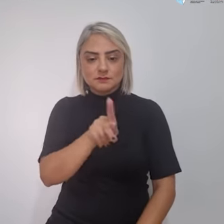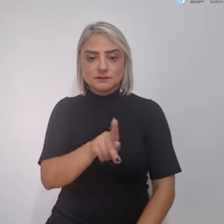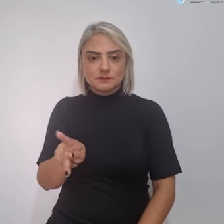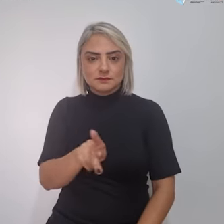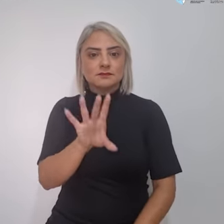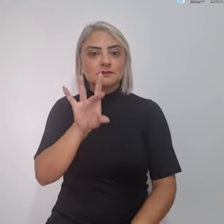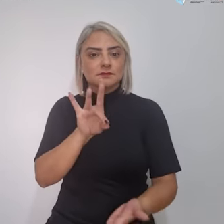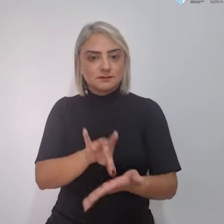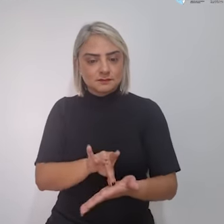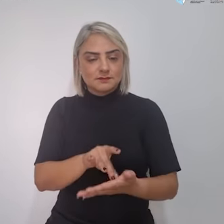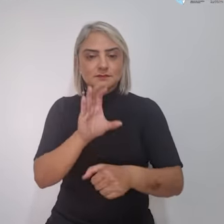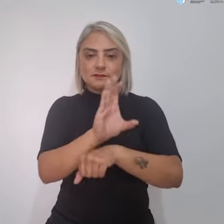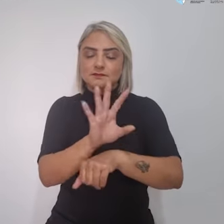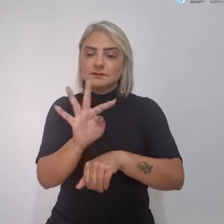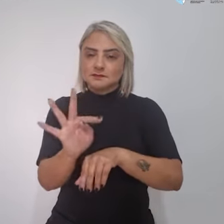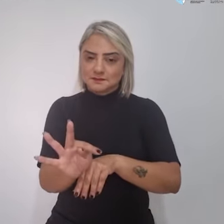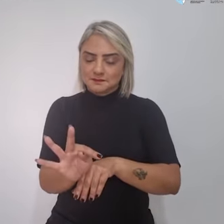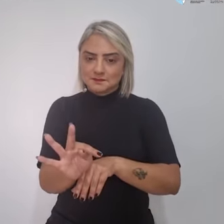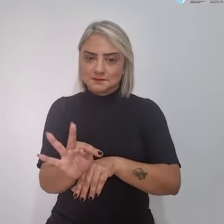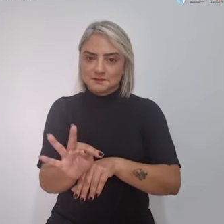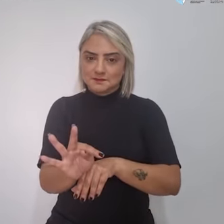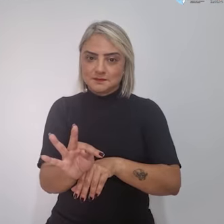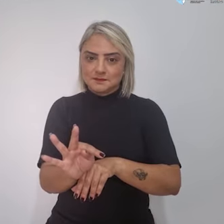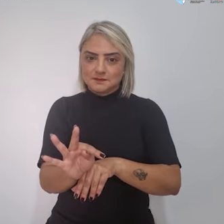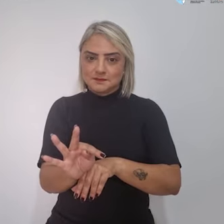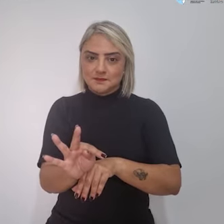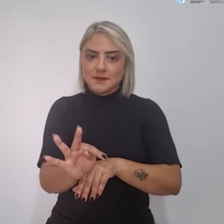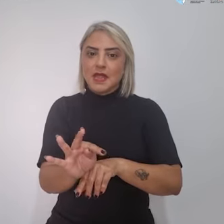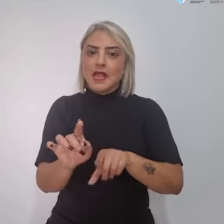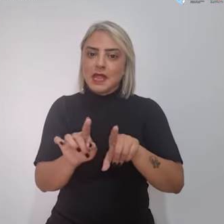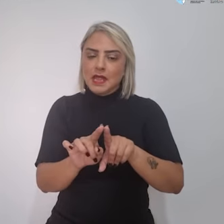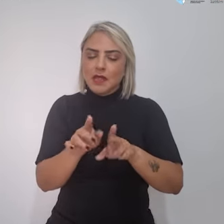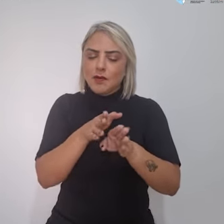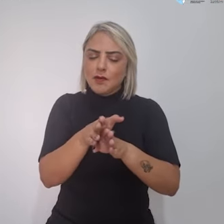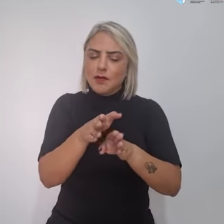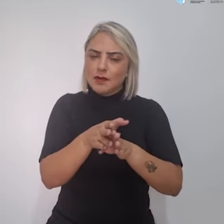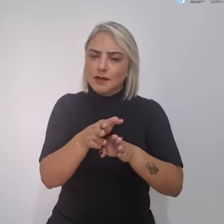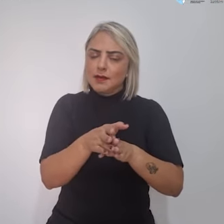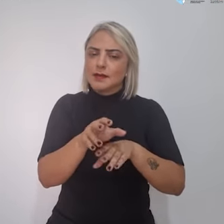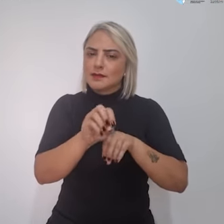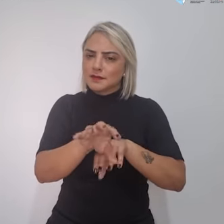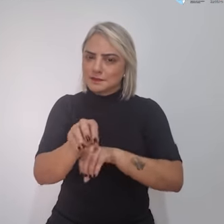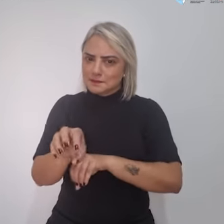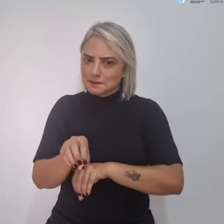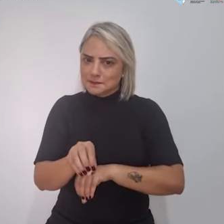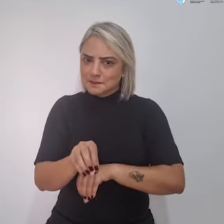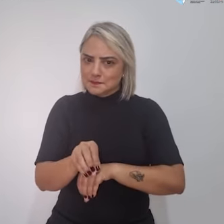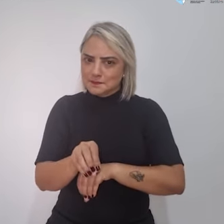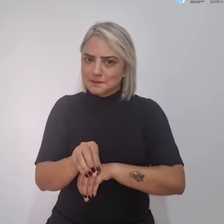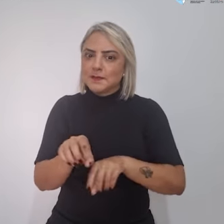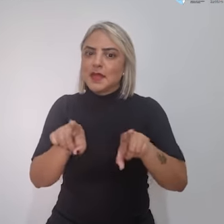e em contratação temporária, além dos orientadores educacionais. Também serão